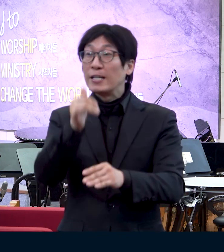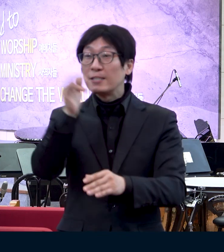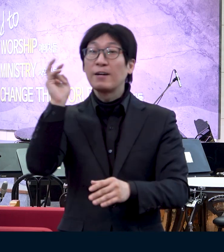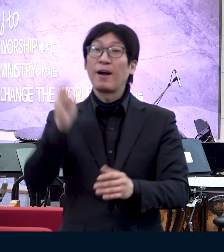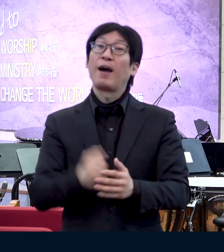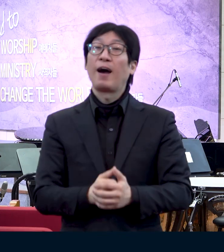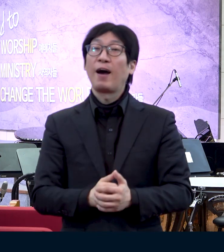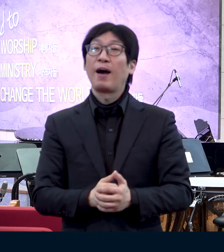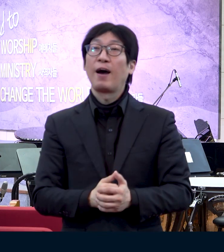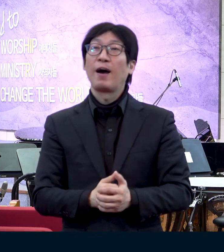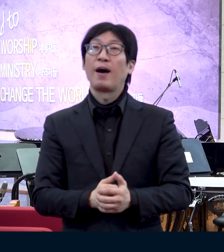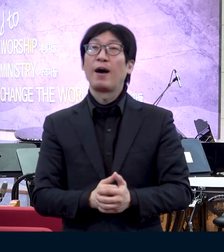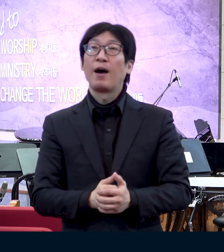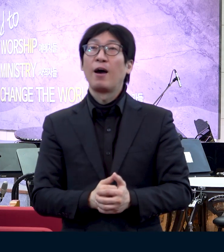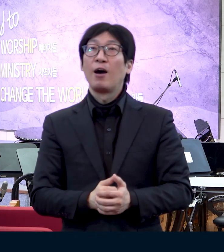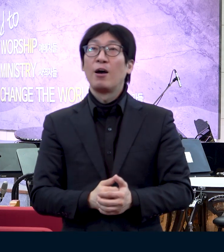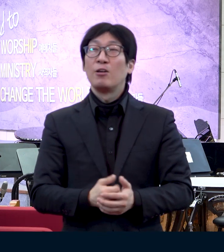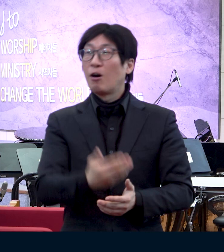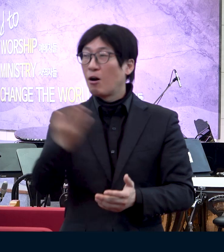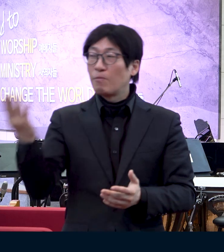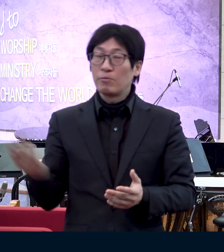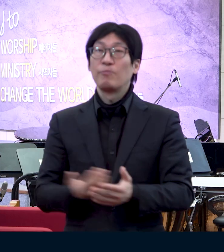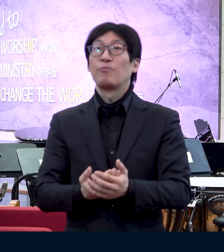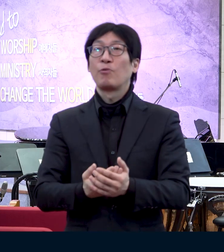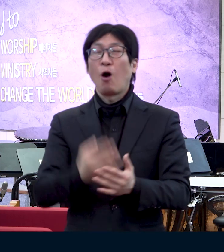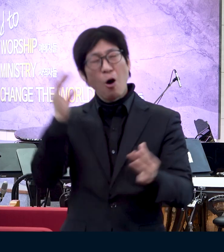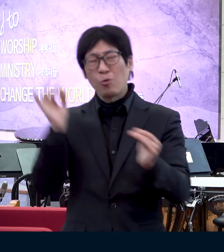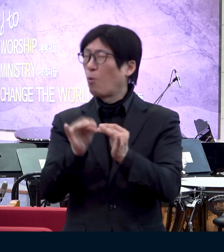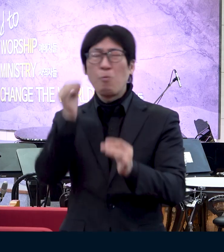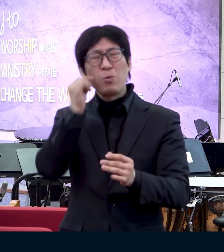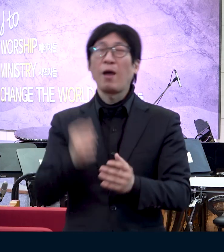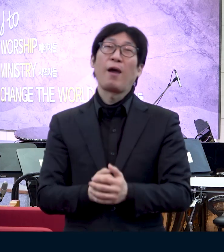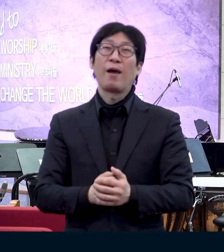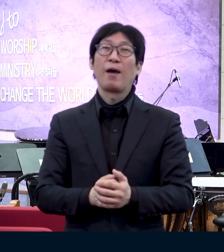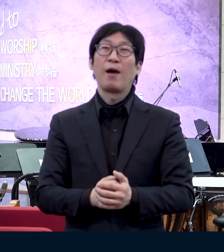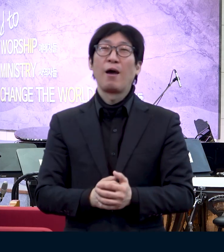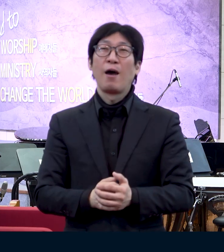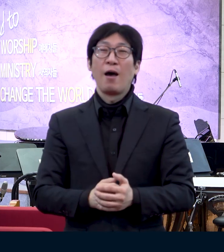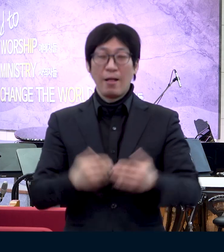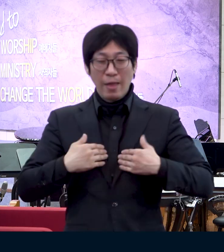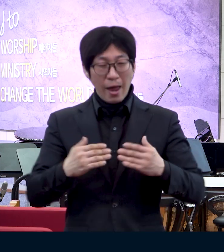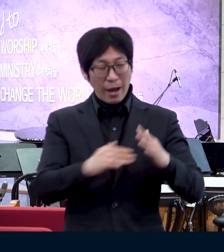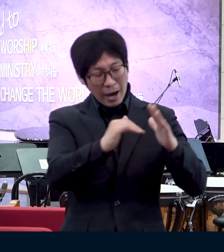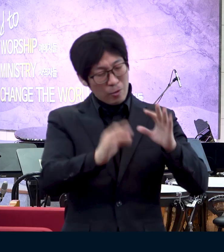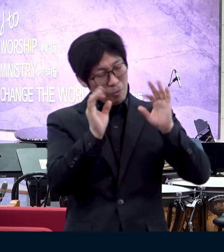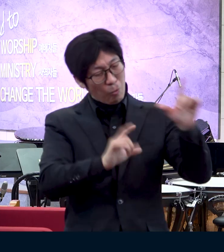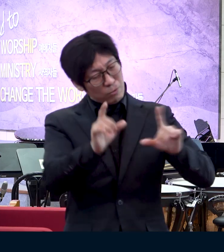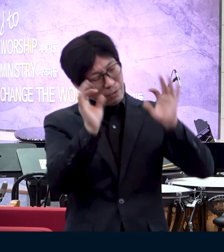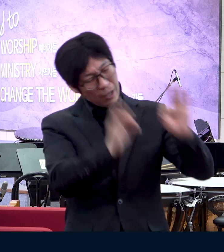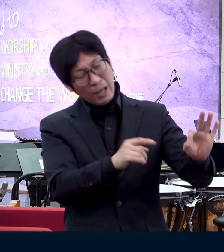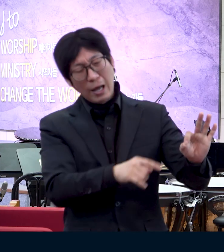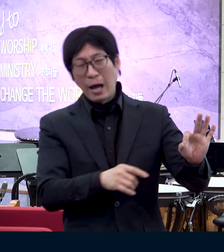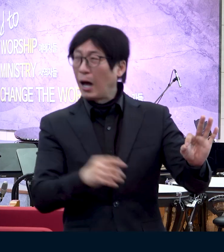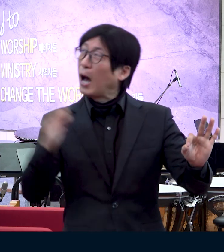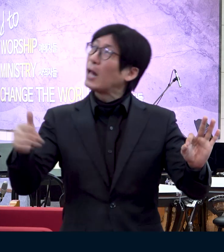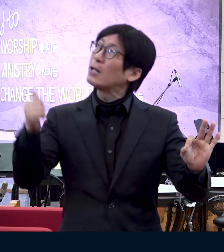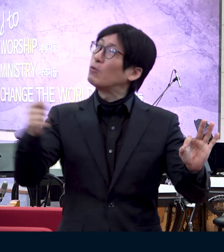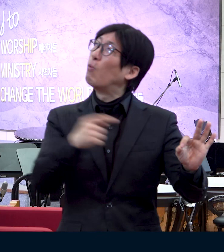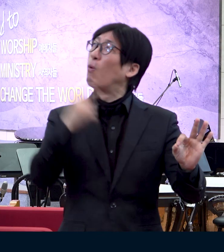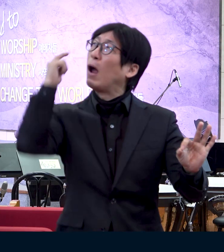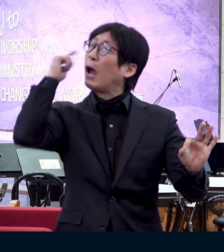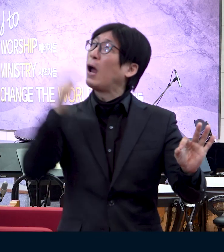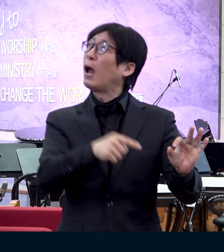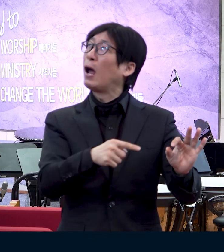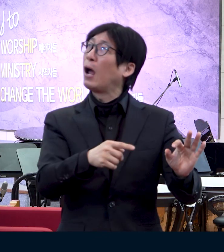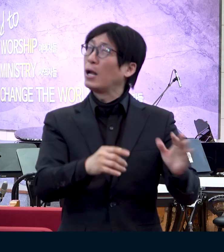있어요. 아마 이 중에 많은 사람들은, 어떤 사람들은요, 정말 이 가족을 보면서 하나님 앞에,